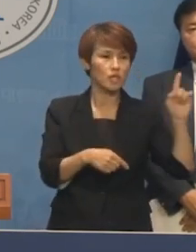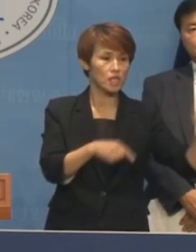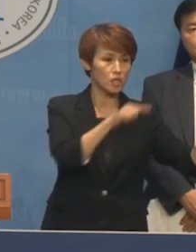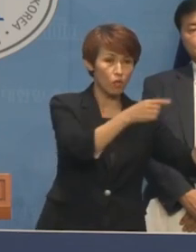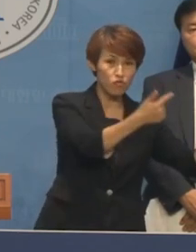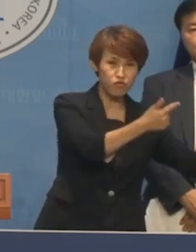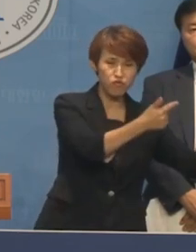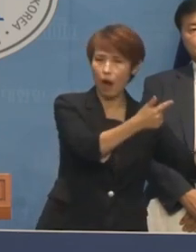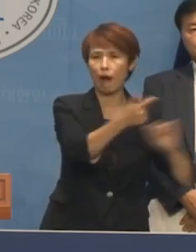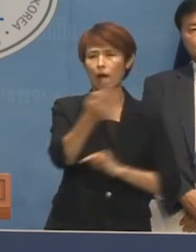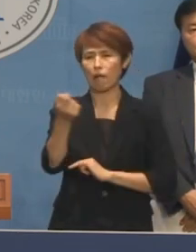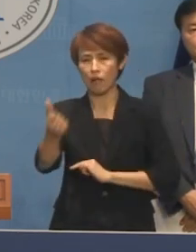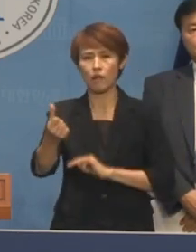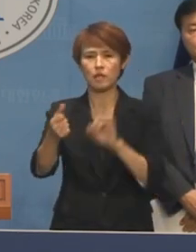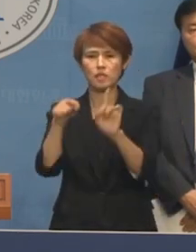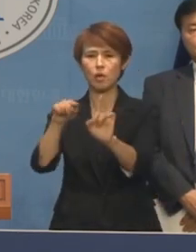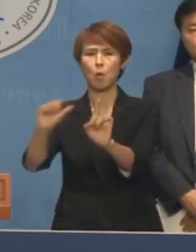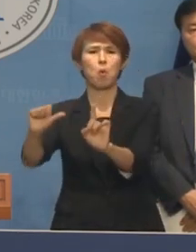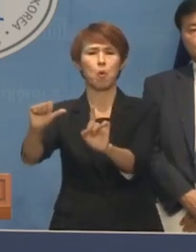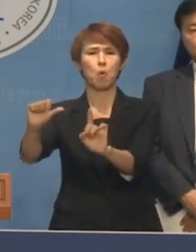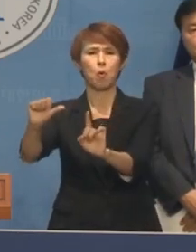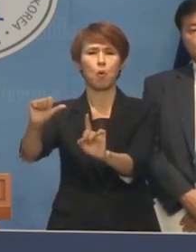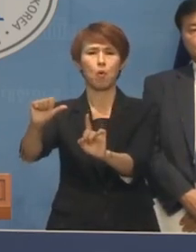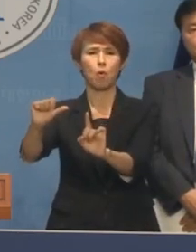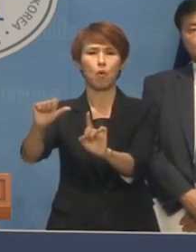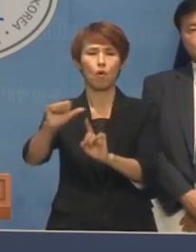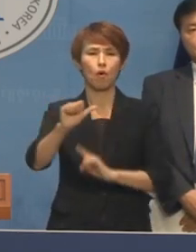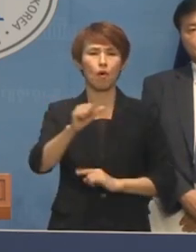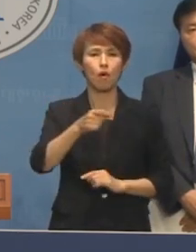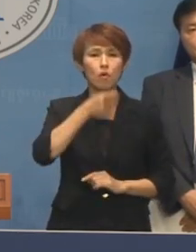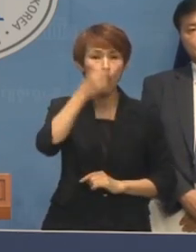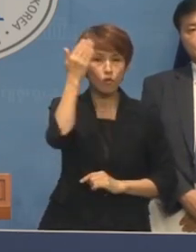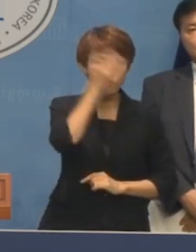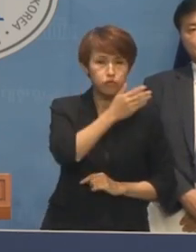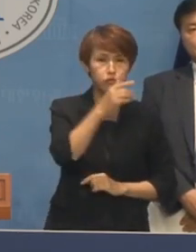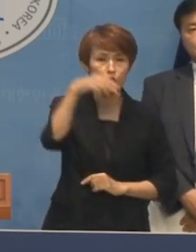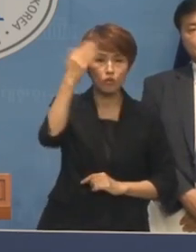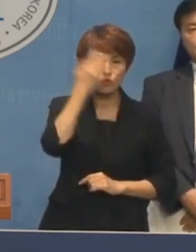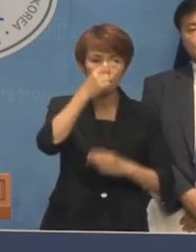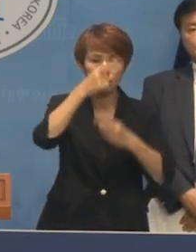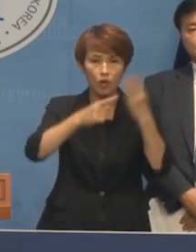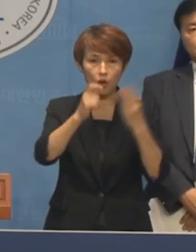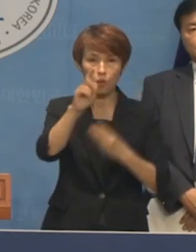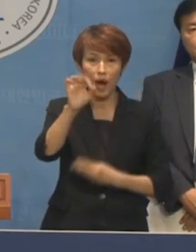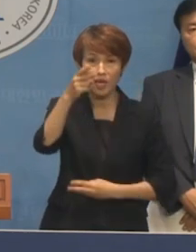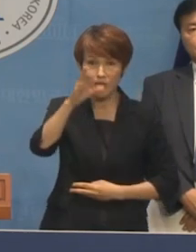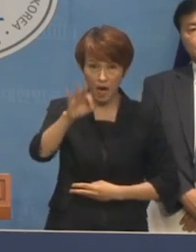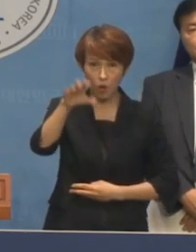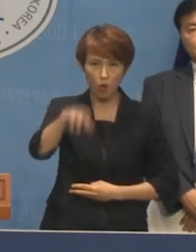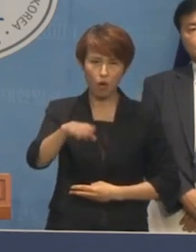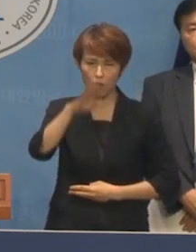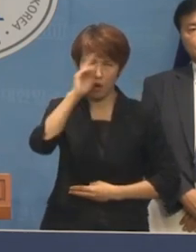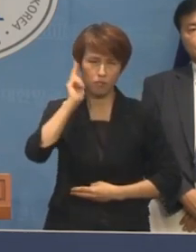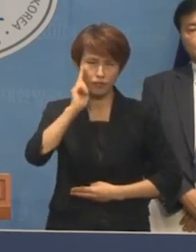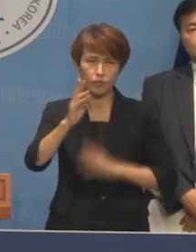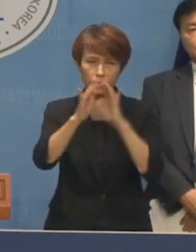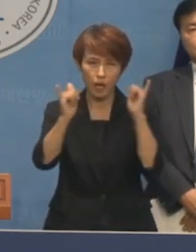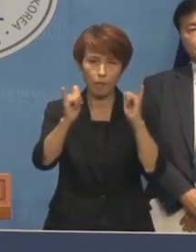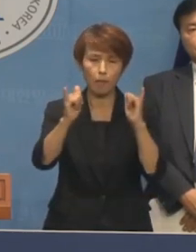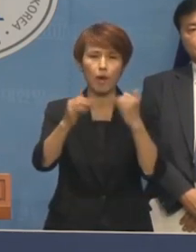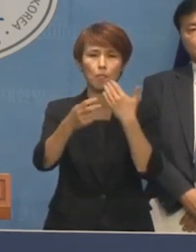적은 1.5명에 불과하고 여수, 순천, 광양 지역의 중증 응급 환자